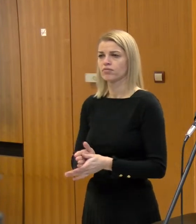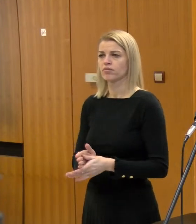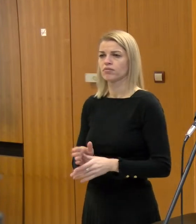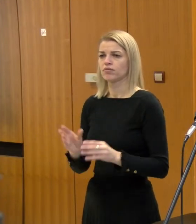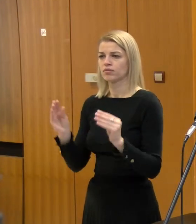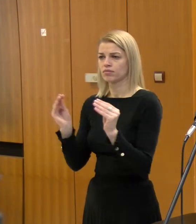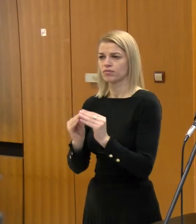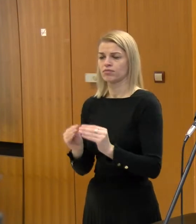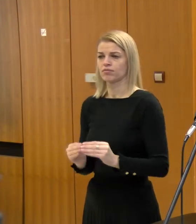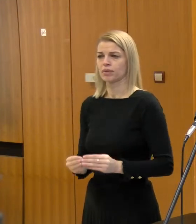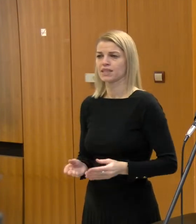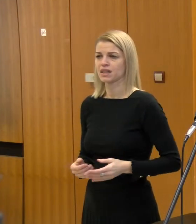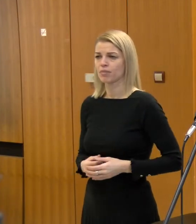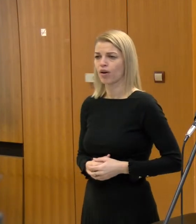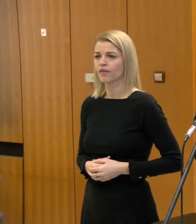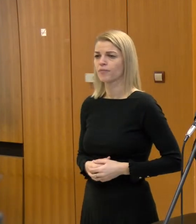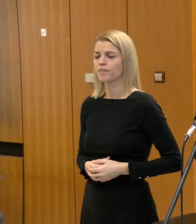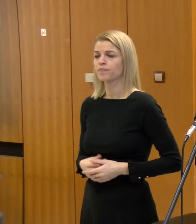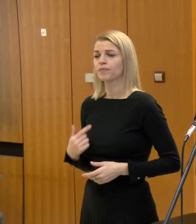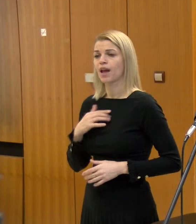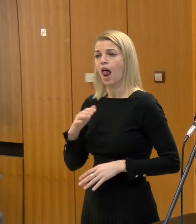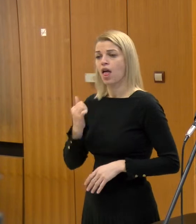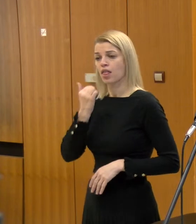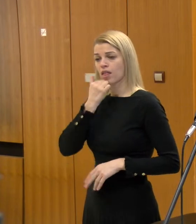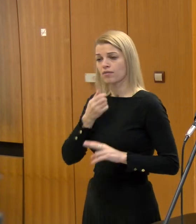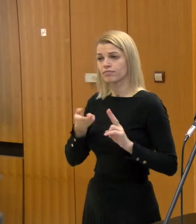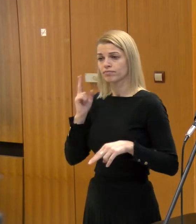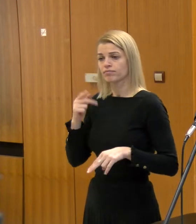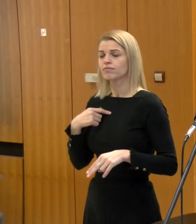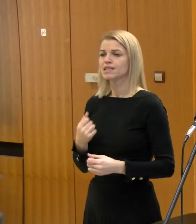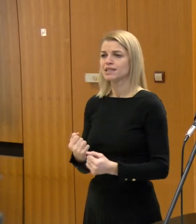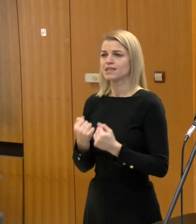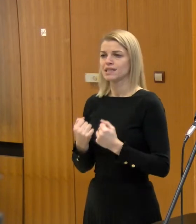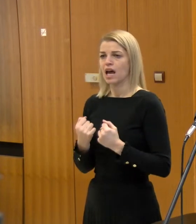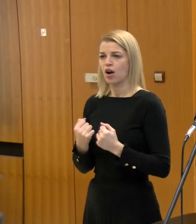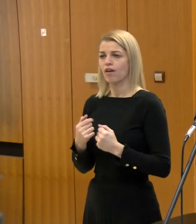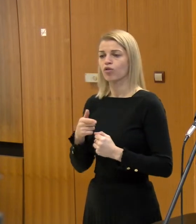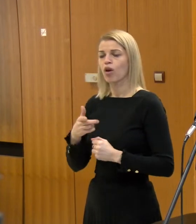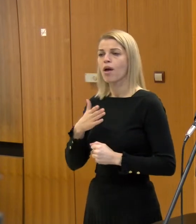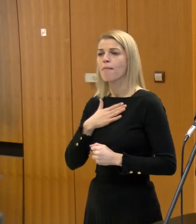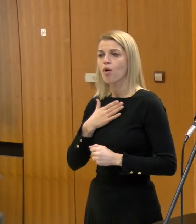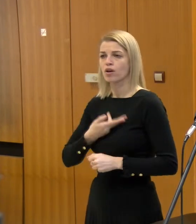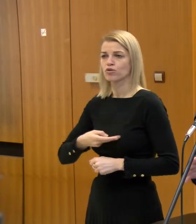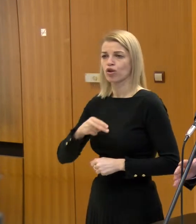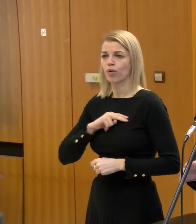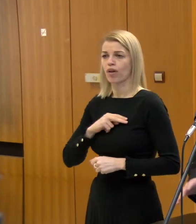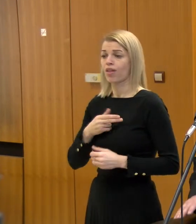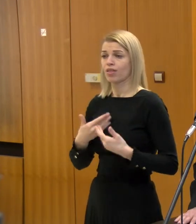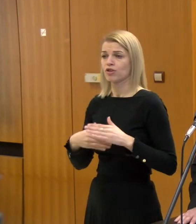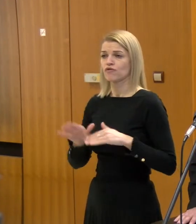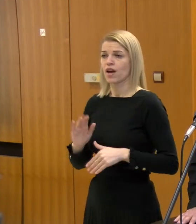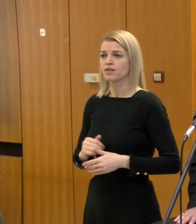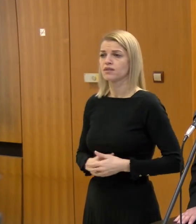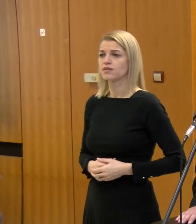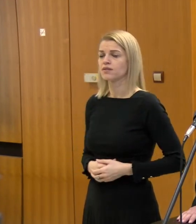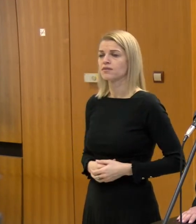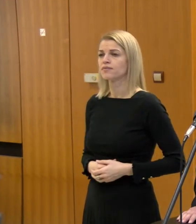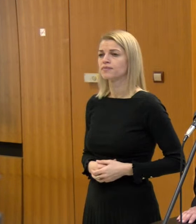pedagogických princípov. Ja len dbám na to, aby boli zachované. Toto je moja zodpovednosť. Nič viac.